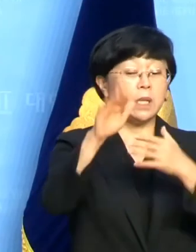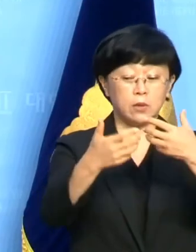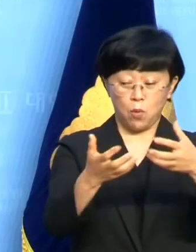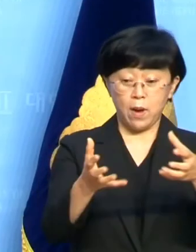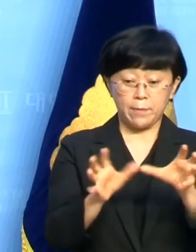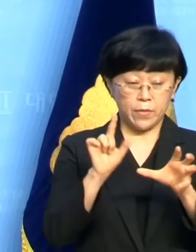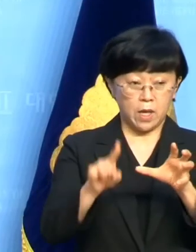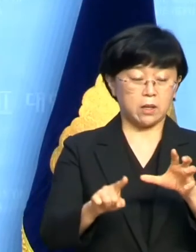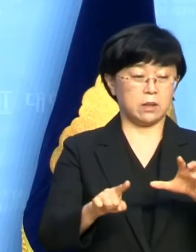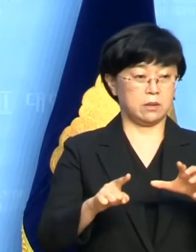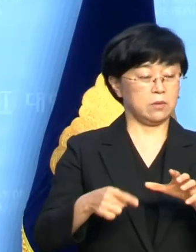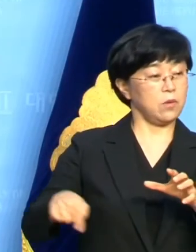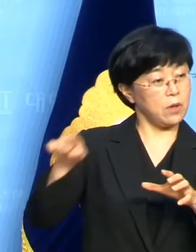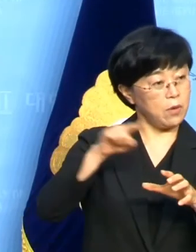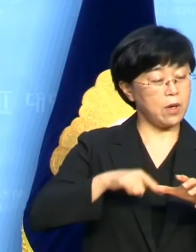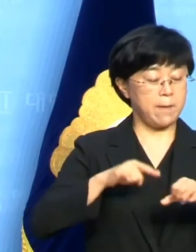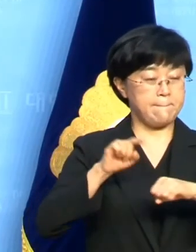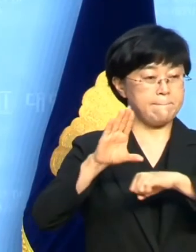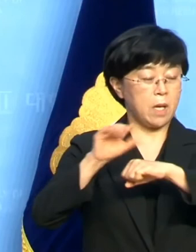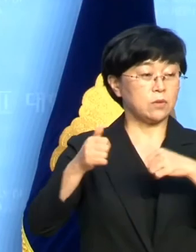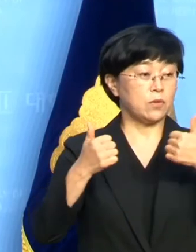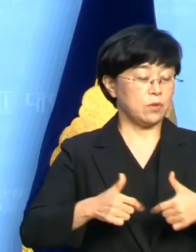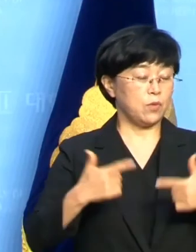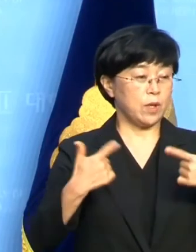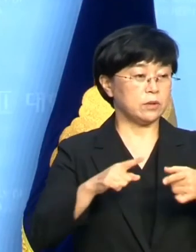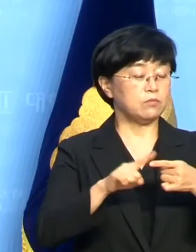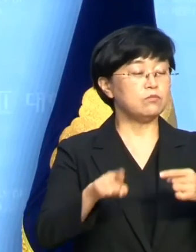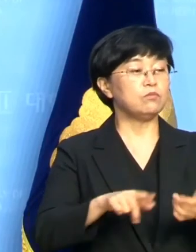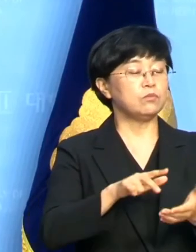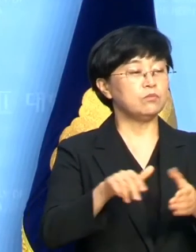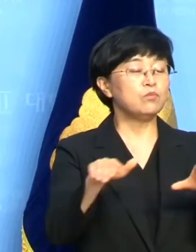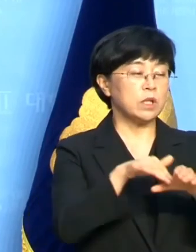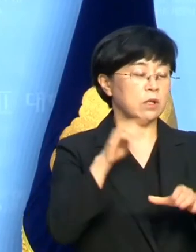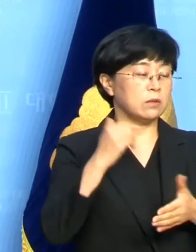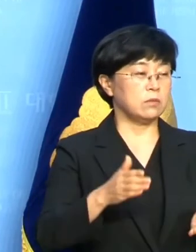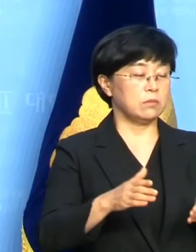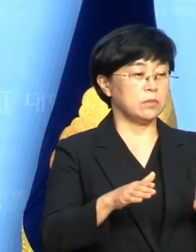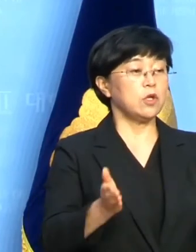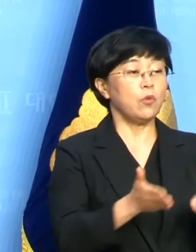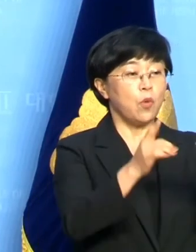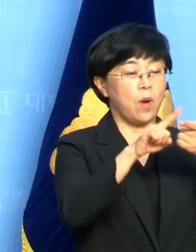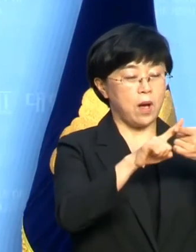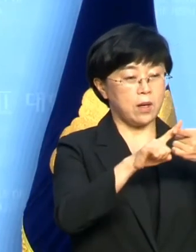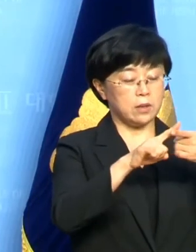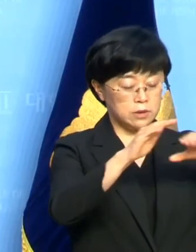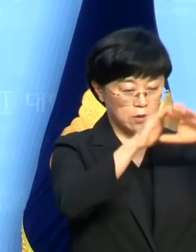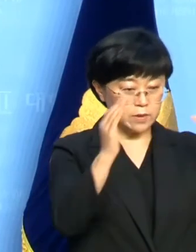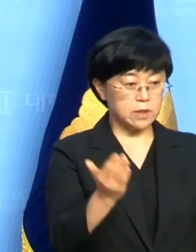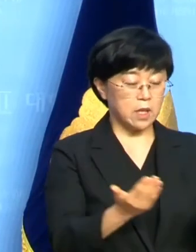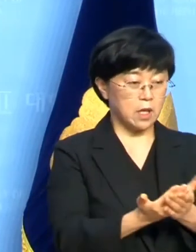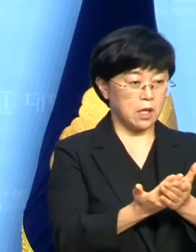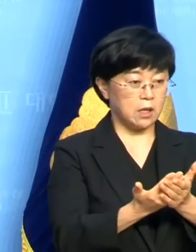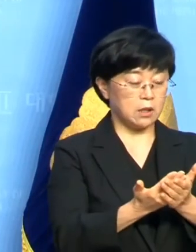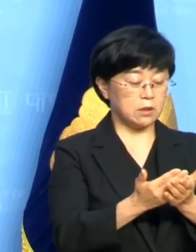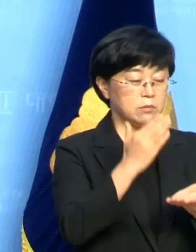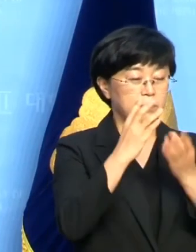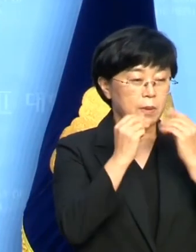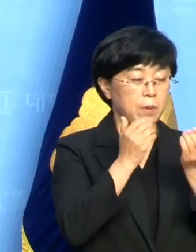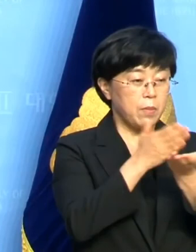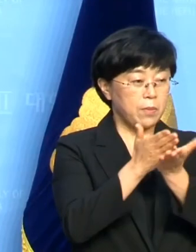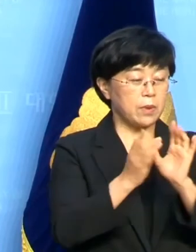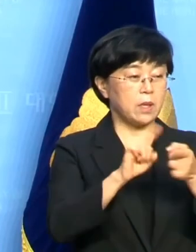땀과 방이 위원들은 문재인 정부의 선동과 전체주의 로스 의 에 길을 막기 위해